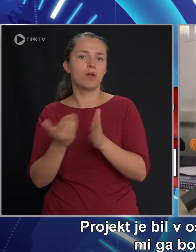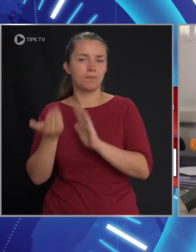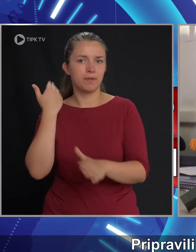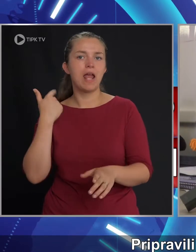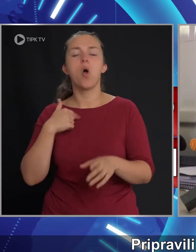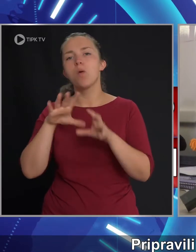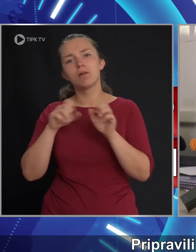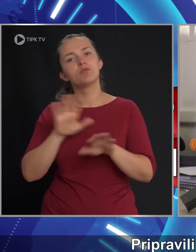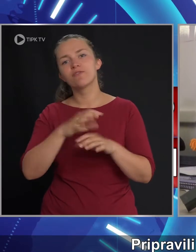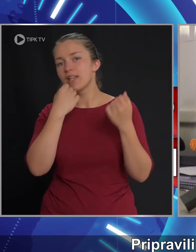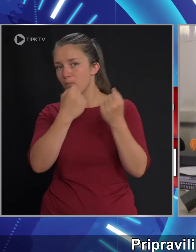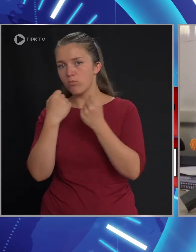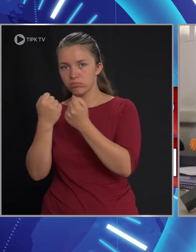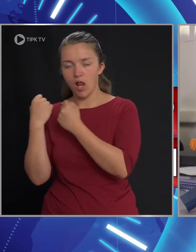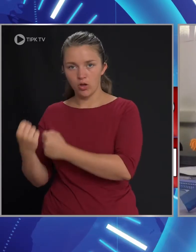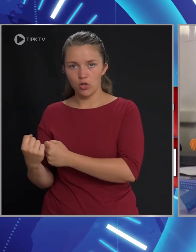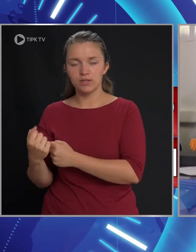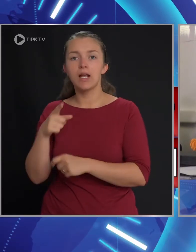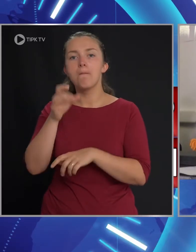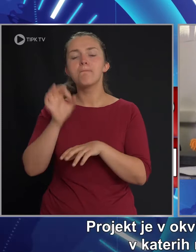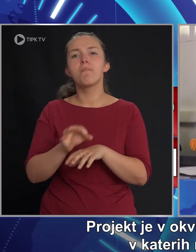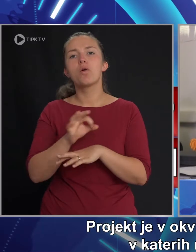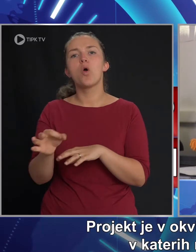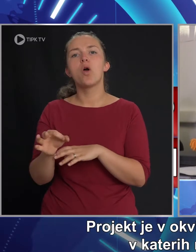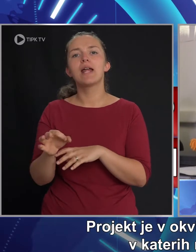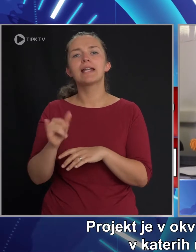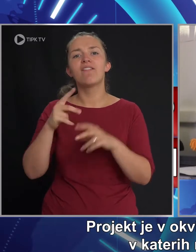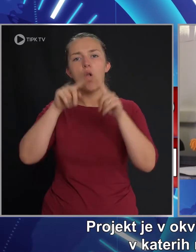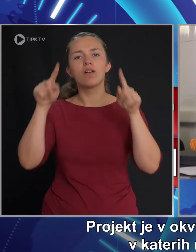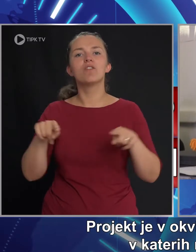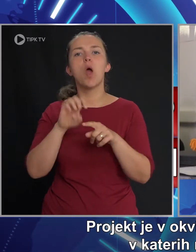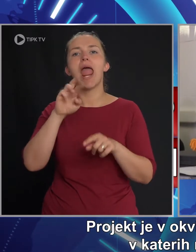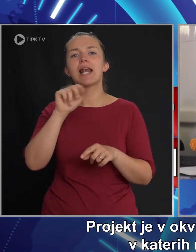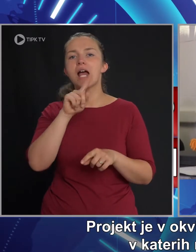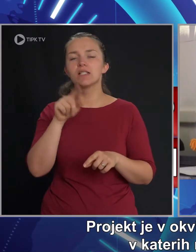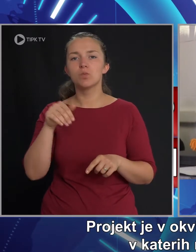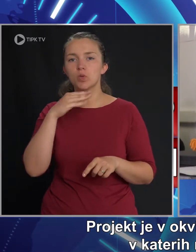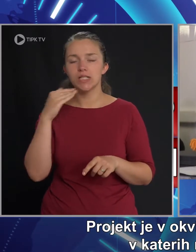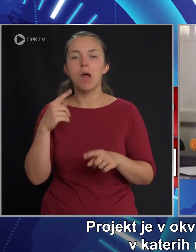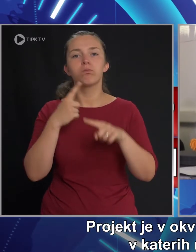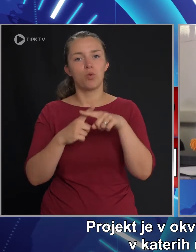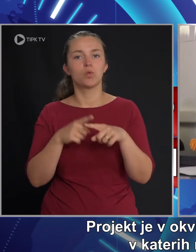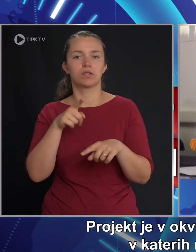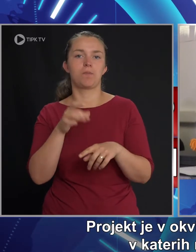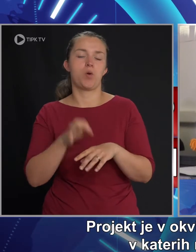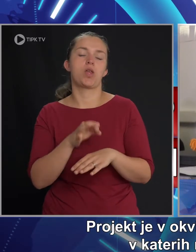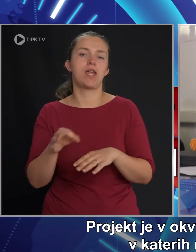zaključili že prej, opravili smo vse mobilnosti. Projekt je v okviru Erasmus Plus